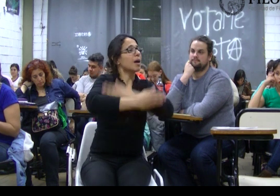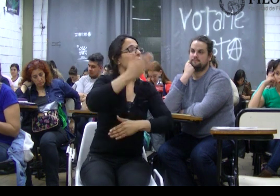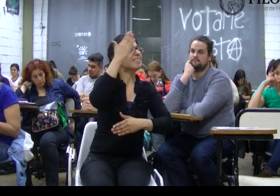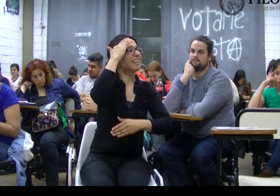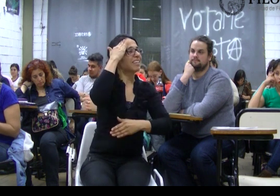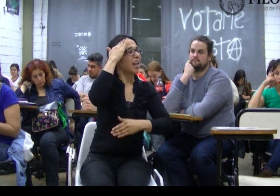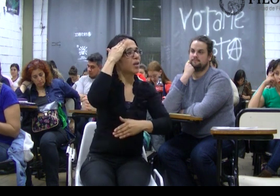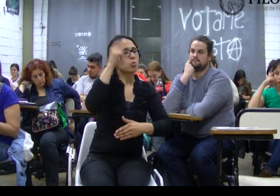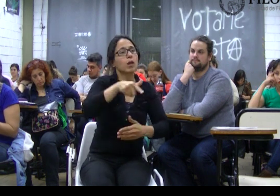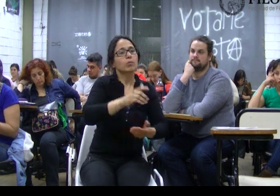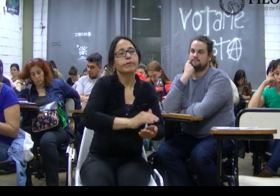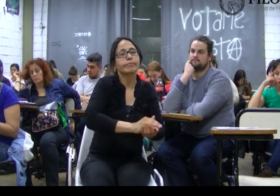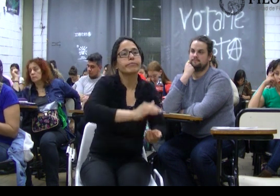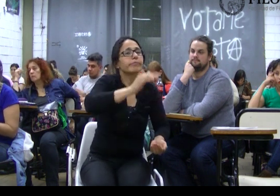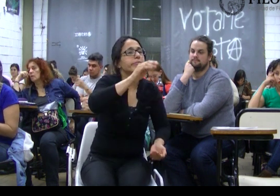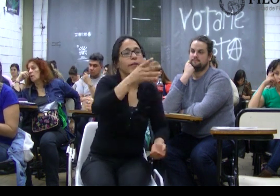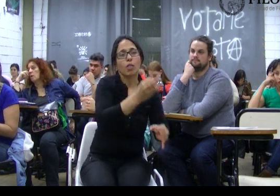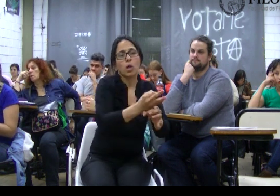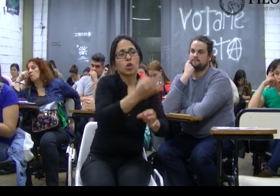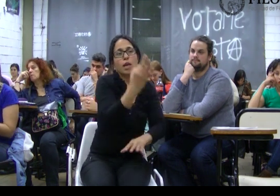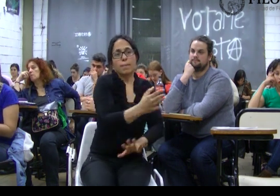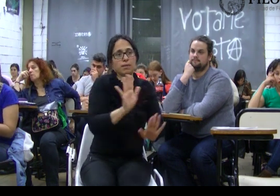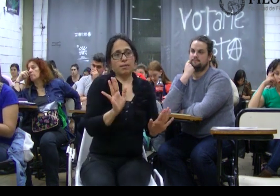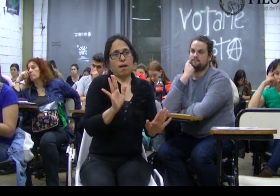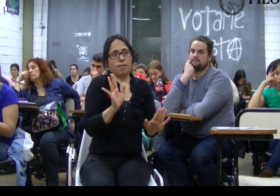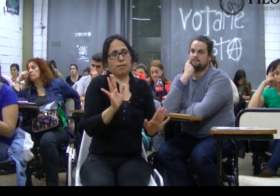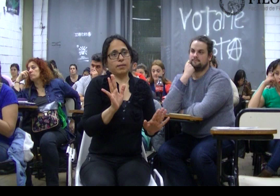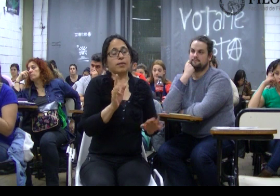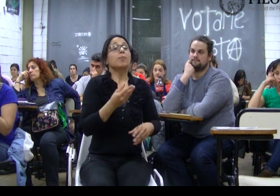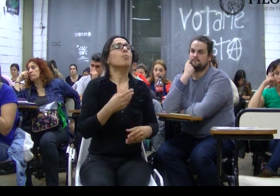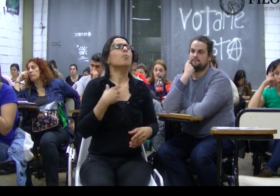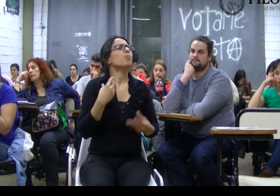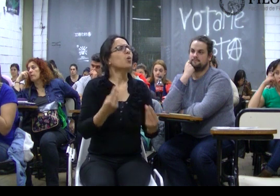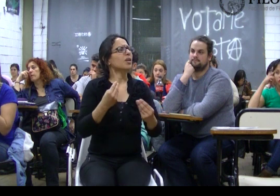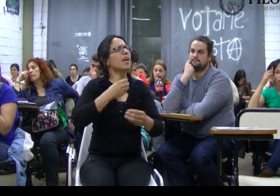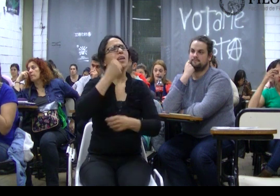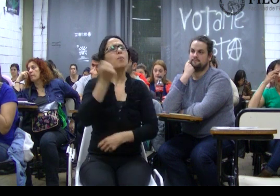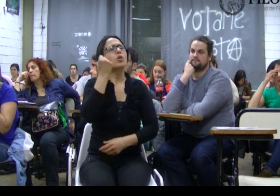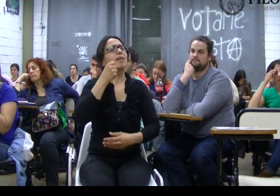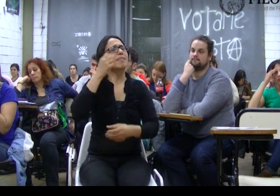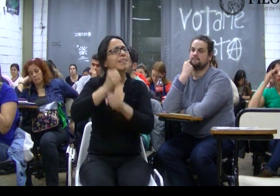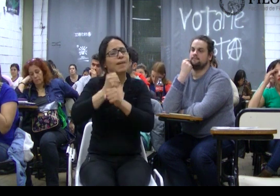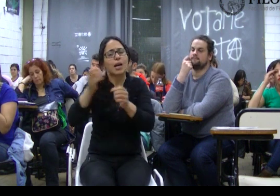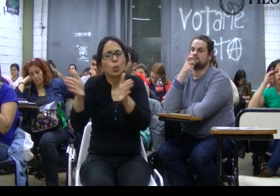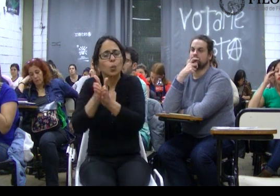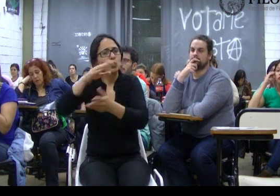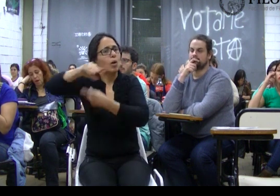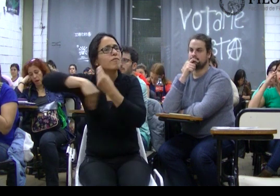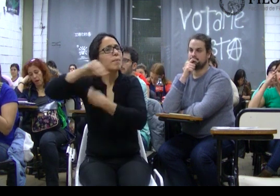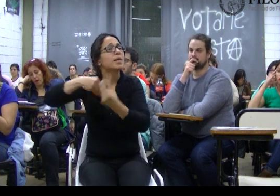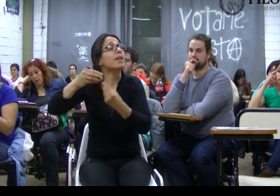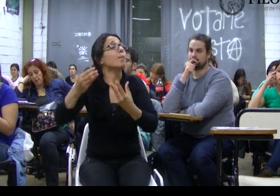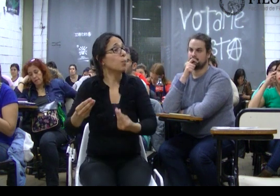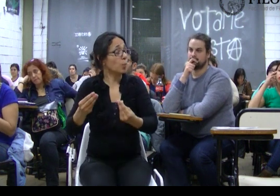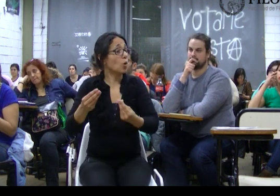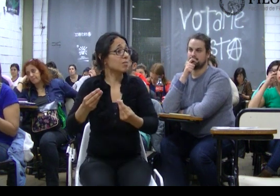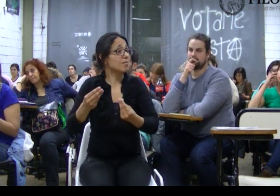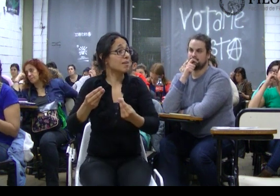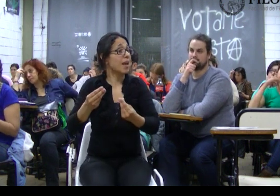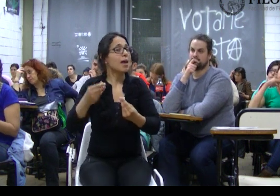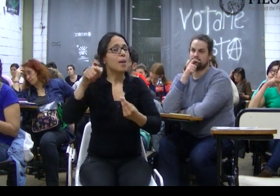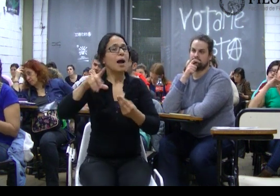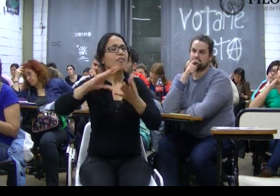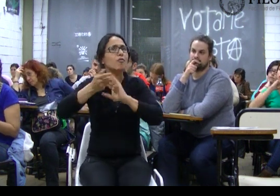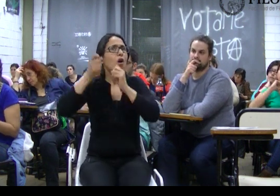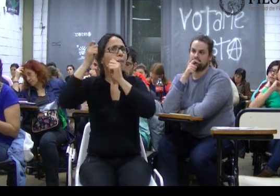intelectual. ¿Por qué es necesario trabajar con las familias? Porque para desarmar esos mitos, para desarmar esas representaciones, yo